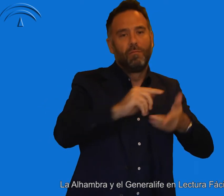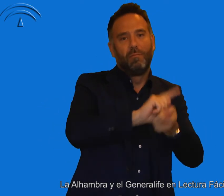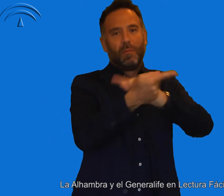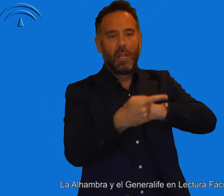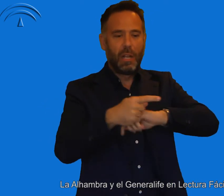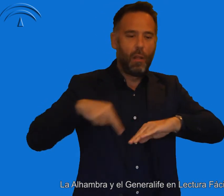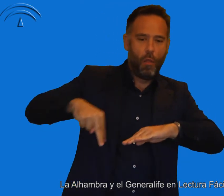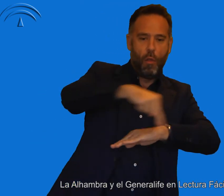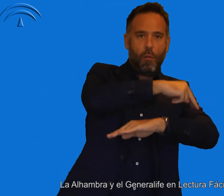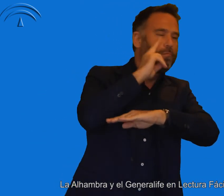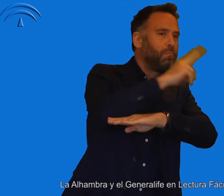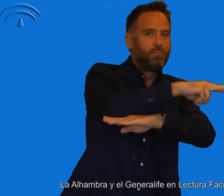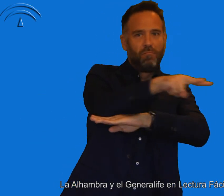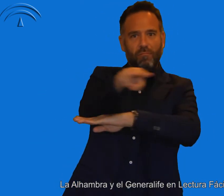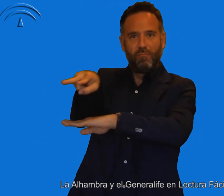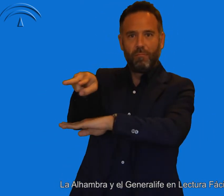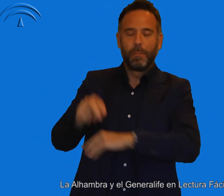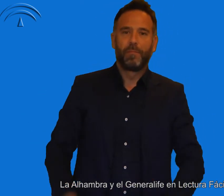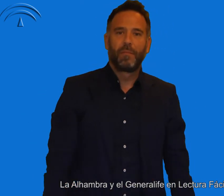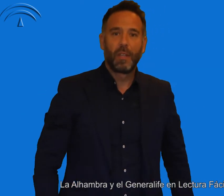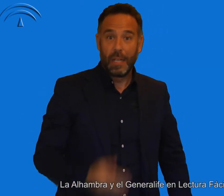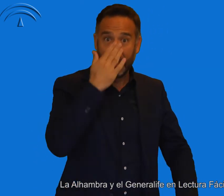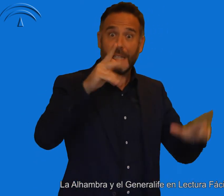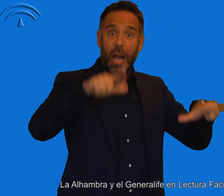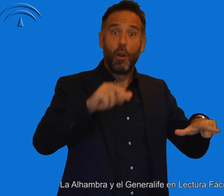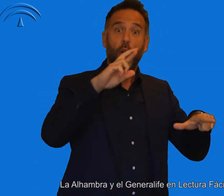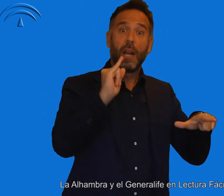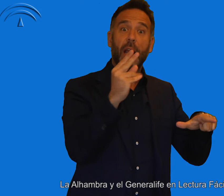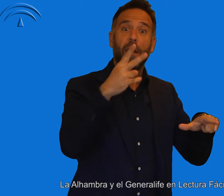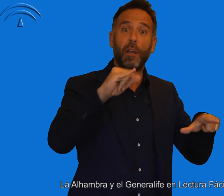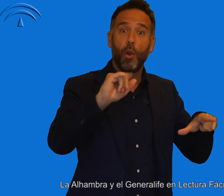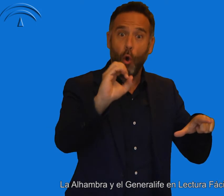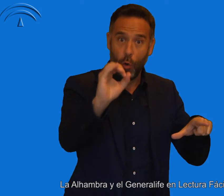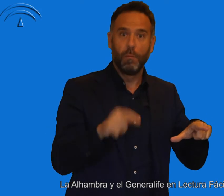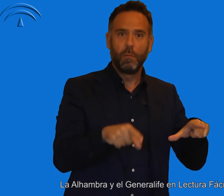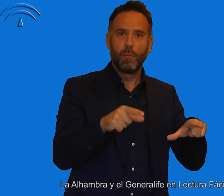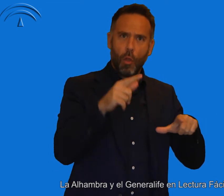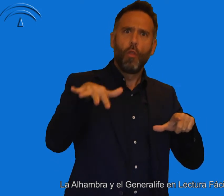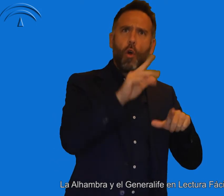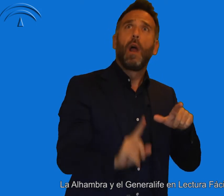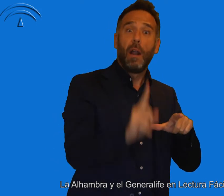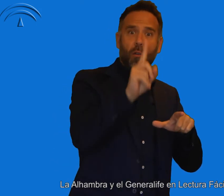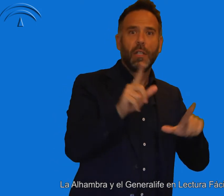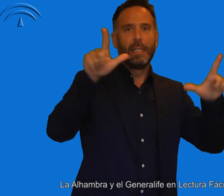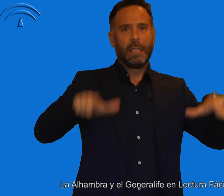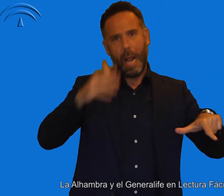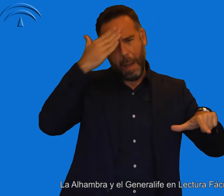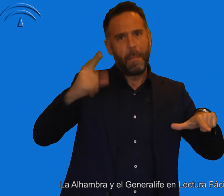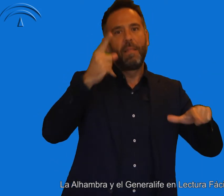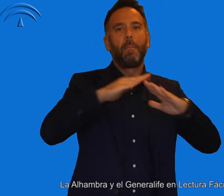mirador. El Salón Regio, en el pabellón norte, es la sala principal de la vivienda.